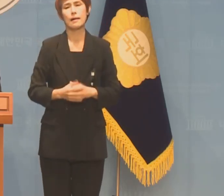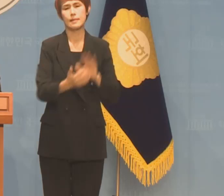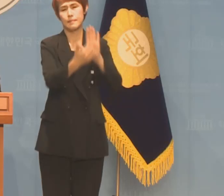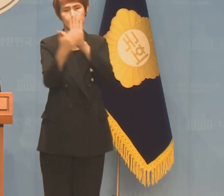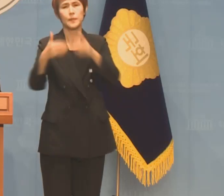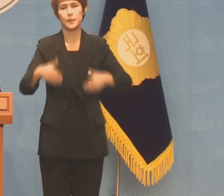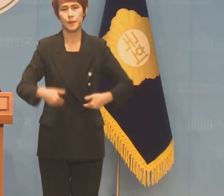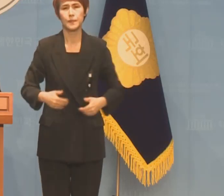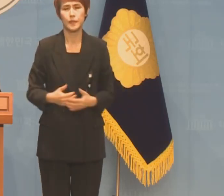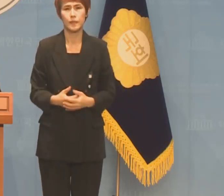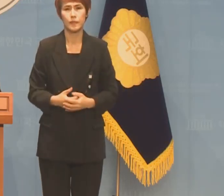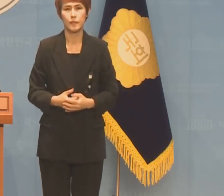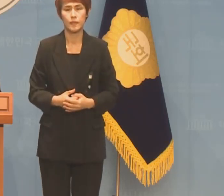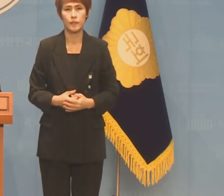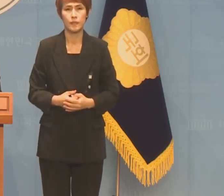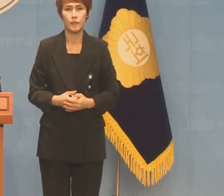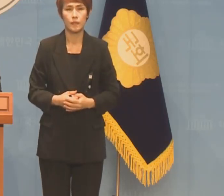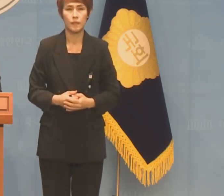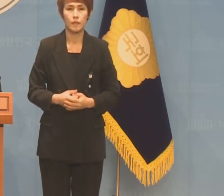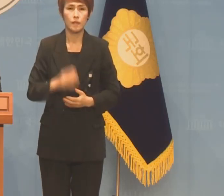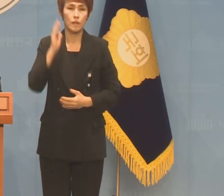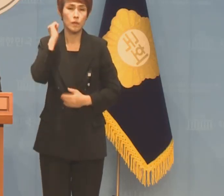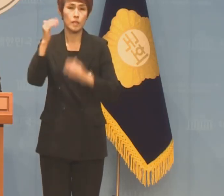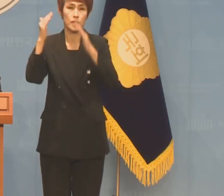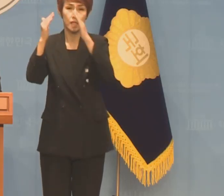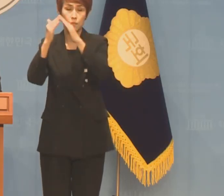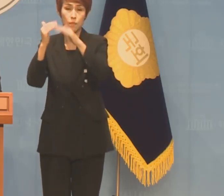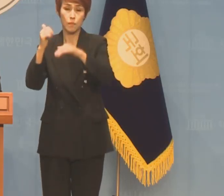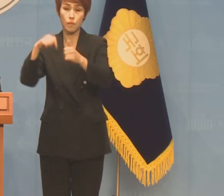합니다. 관저 외곽을